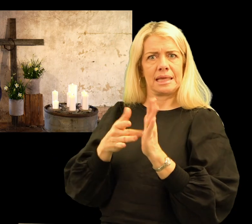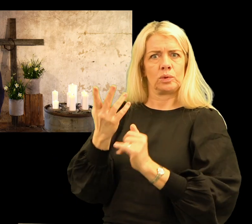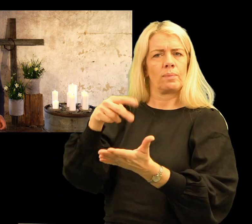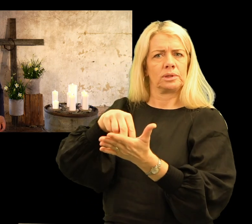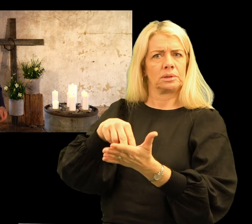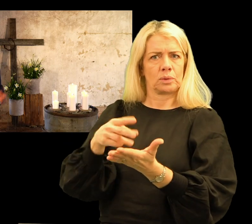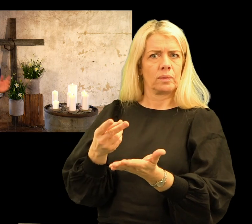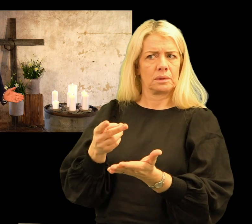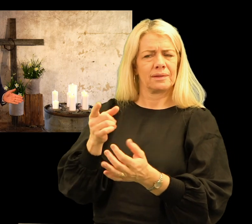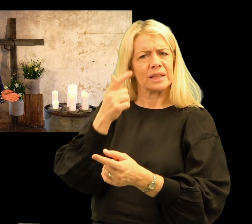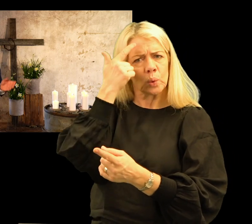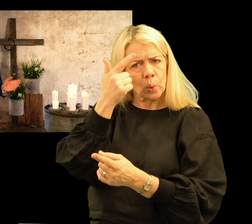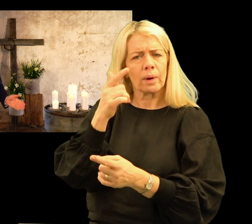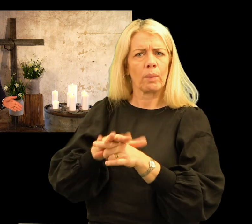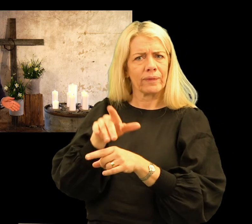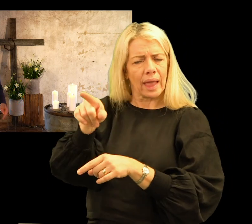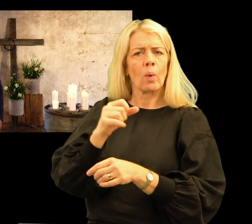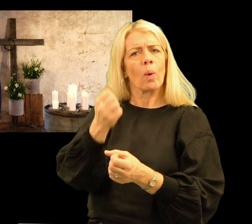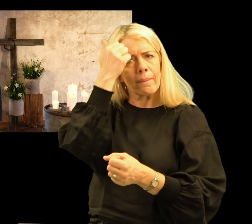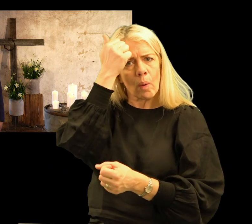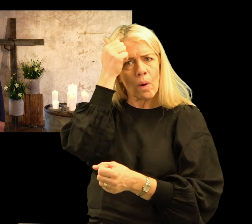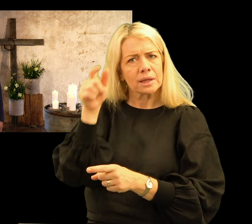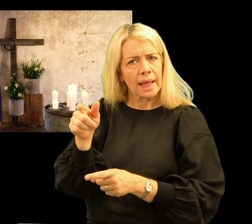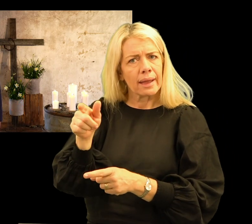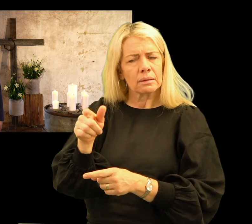är uppstånden, att vi tror det och att vi minns det.